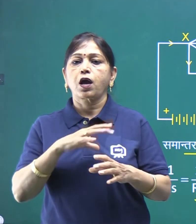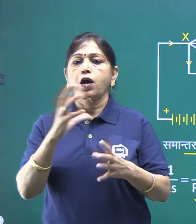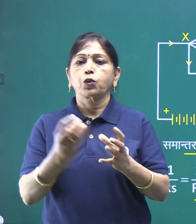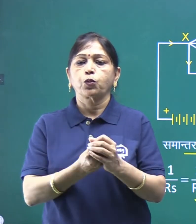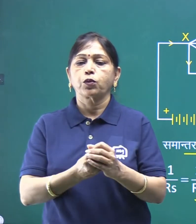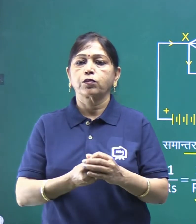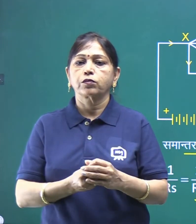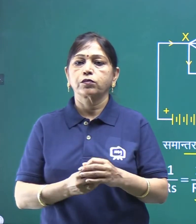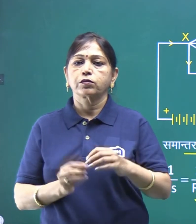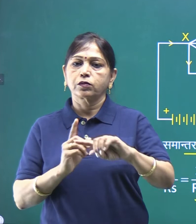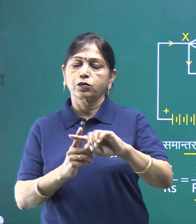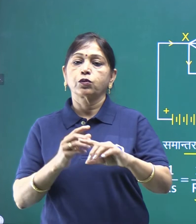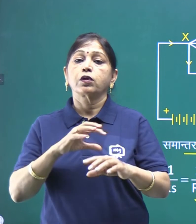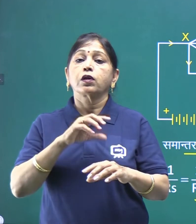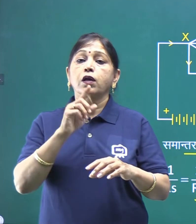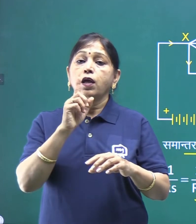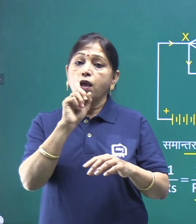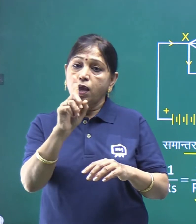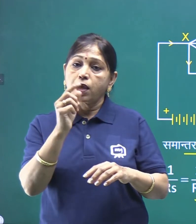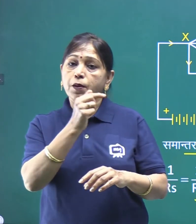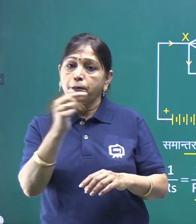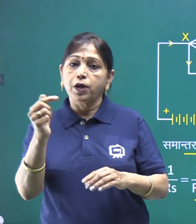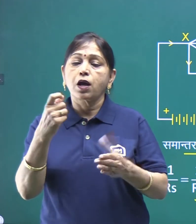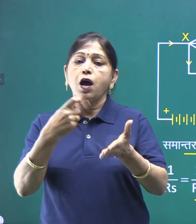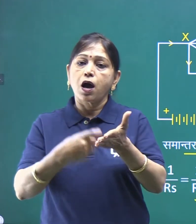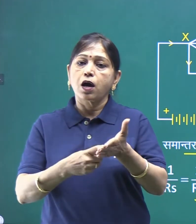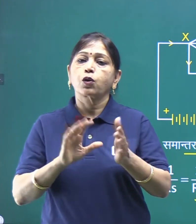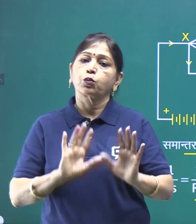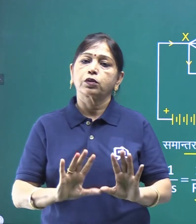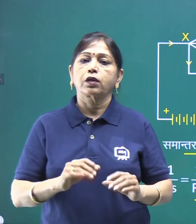योग 1/8 होता है।